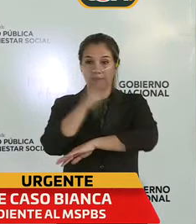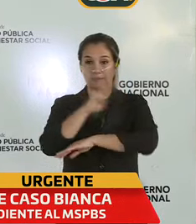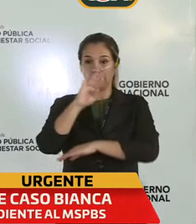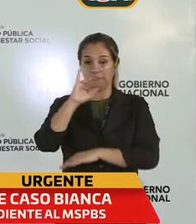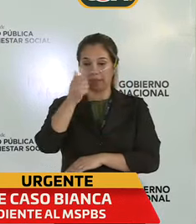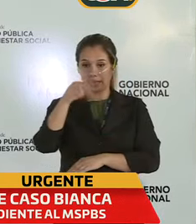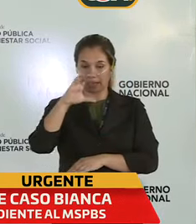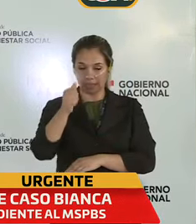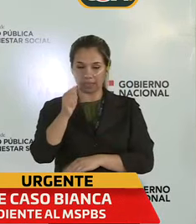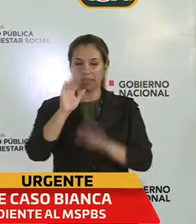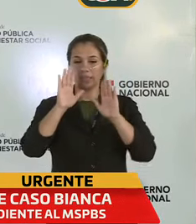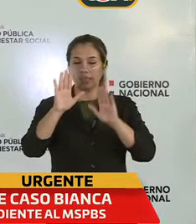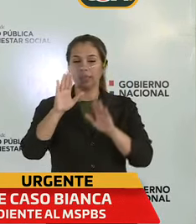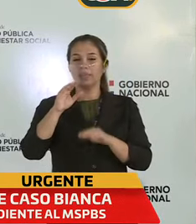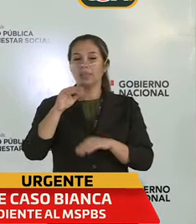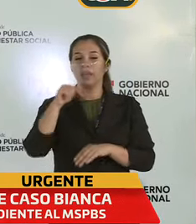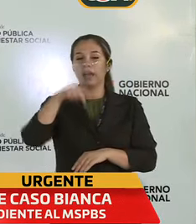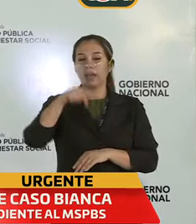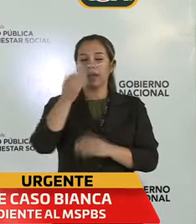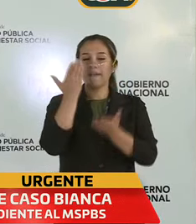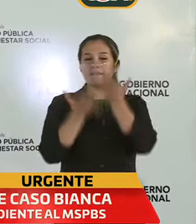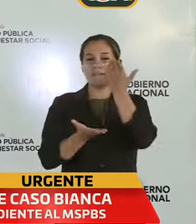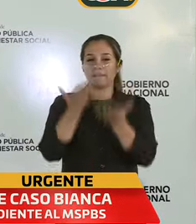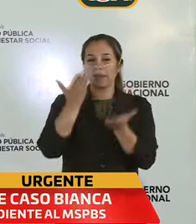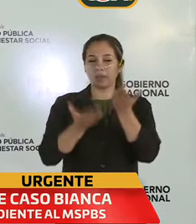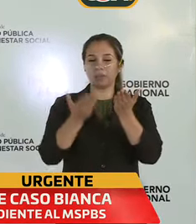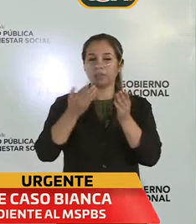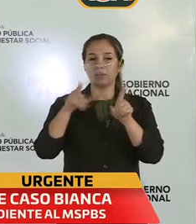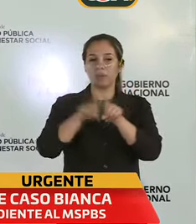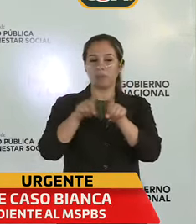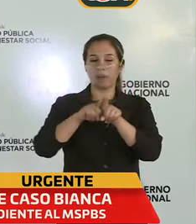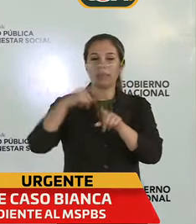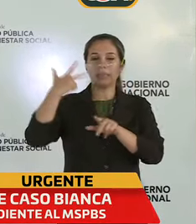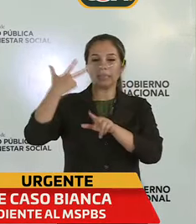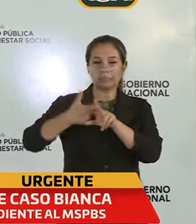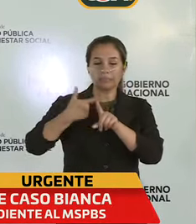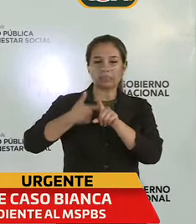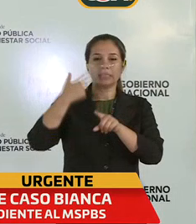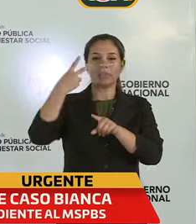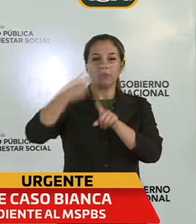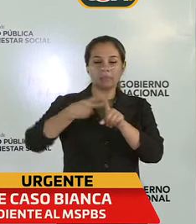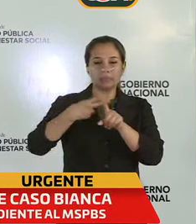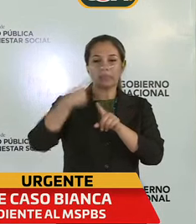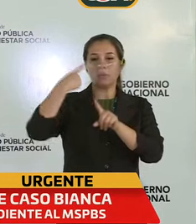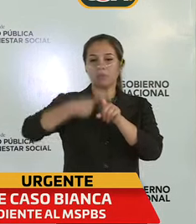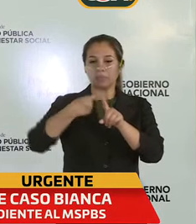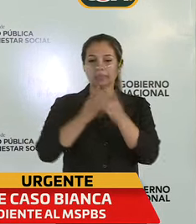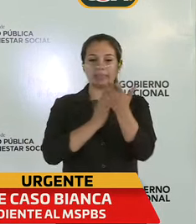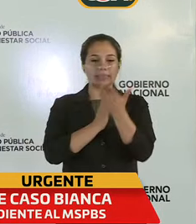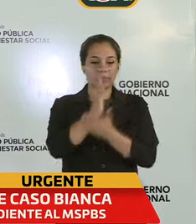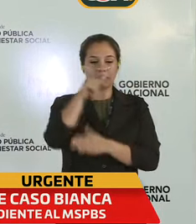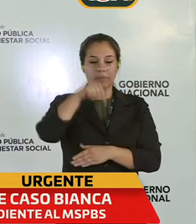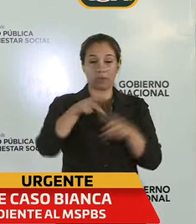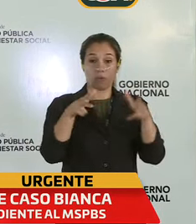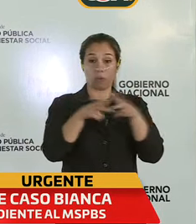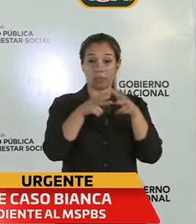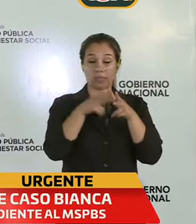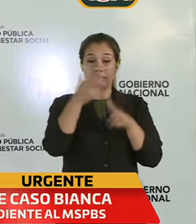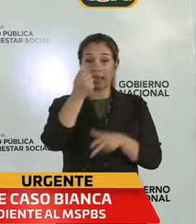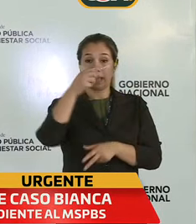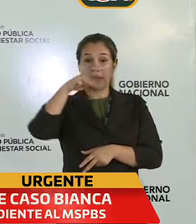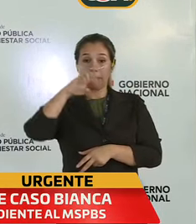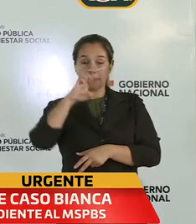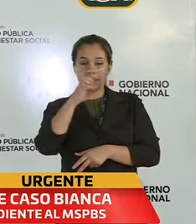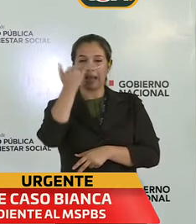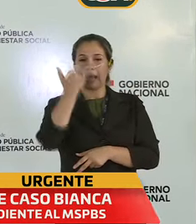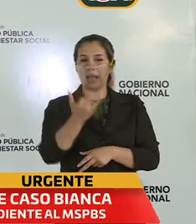quiero resaltar un hecho. Aquí hay una evaluación periódica que se da por parte de este comité AME, que está